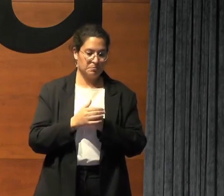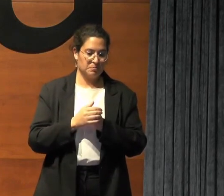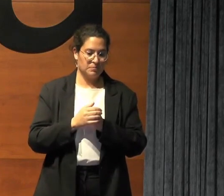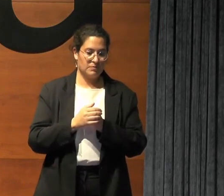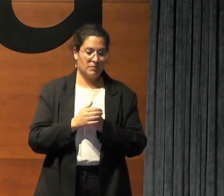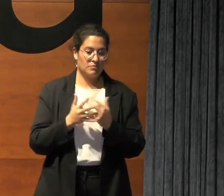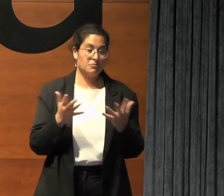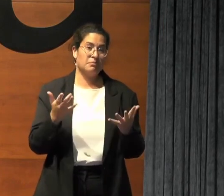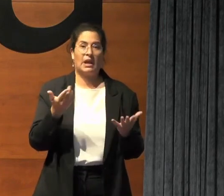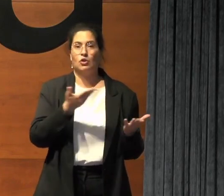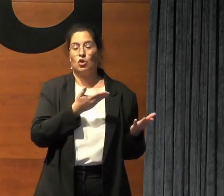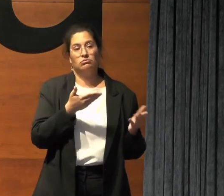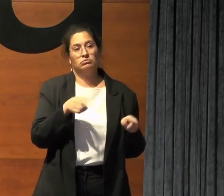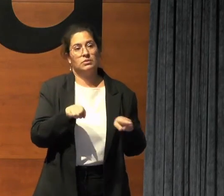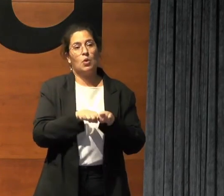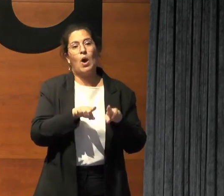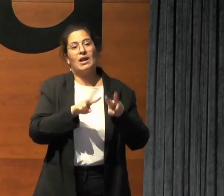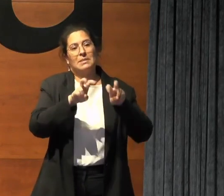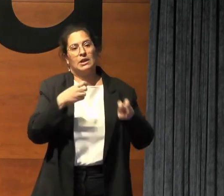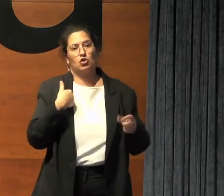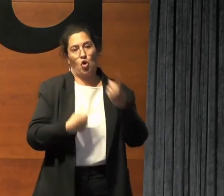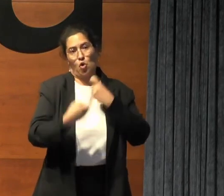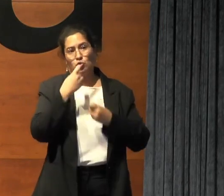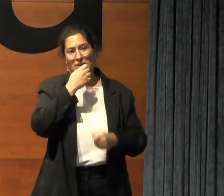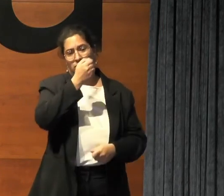dentro de este ámbito de manera óptima.